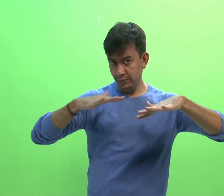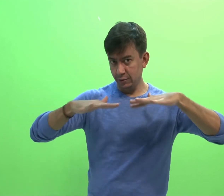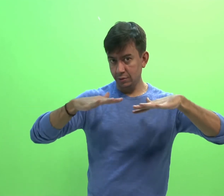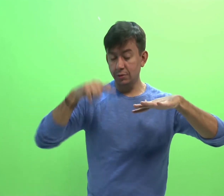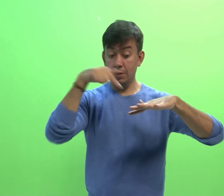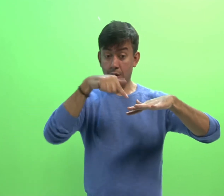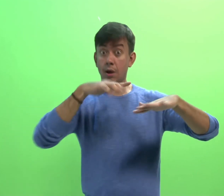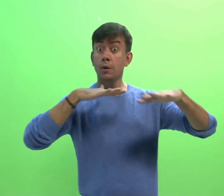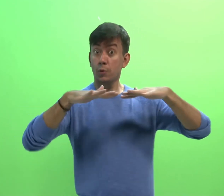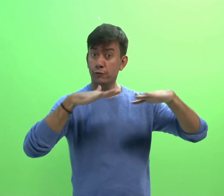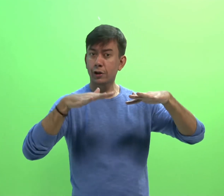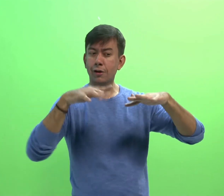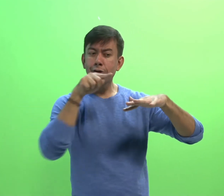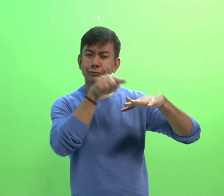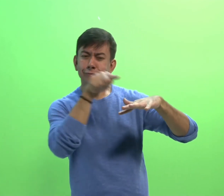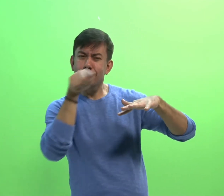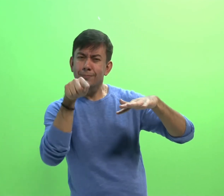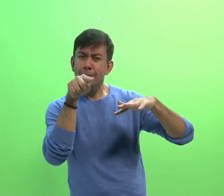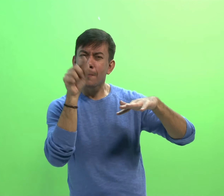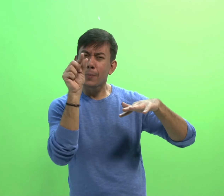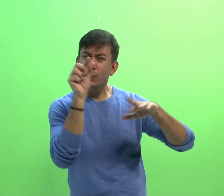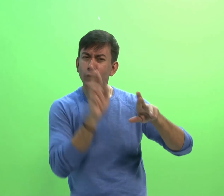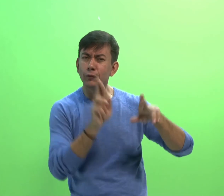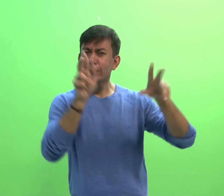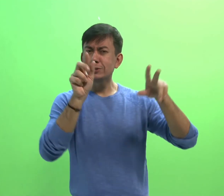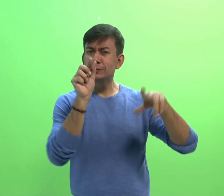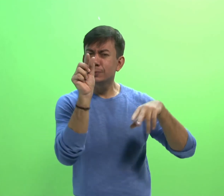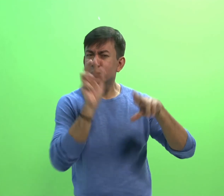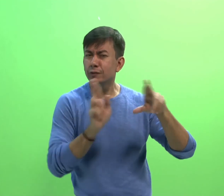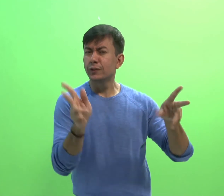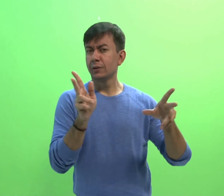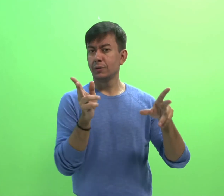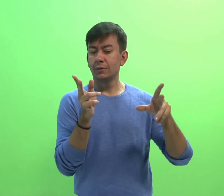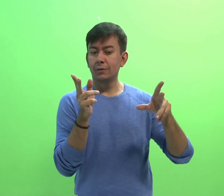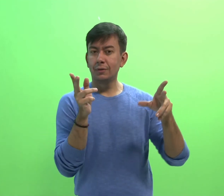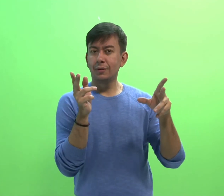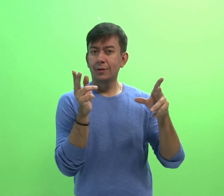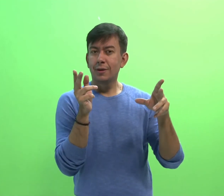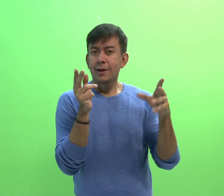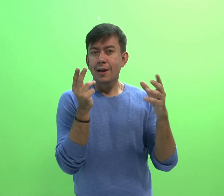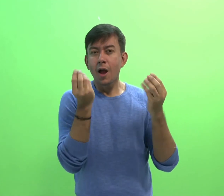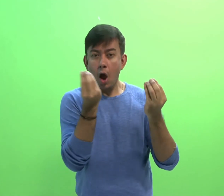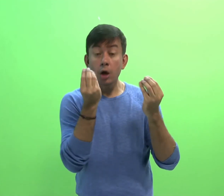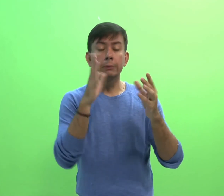acontecem essa classe de pares mínimos, com pouquíssimas distinções.